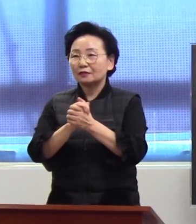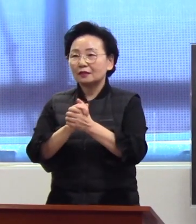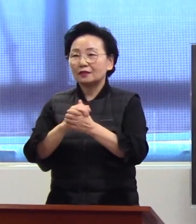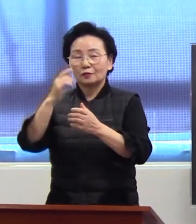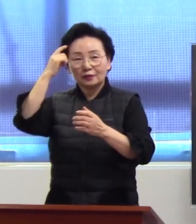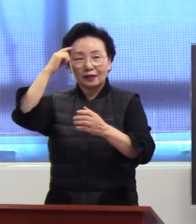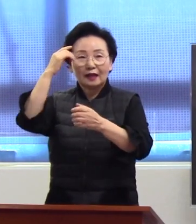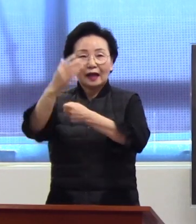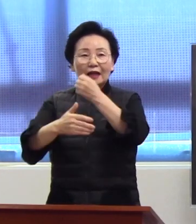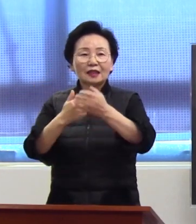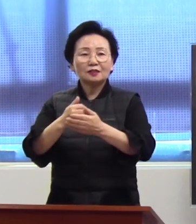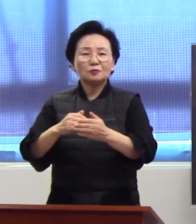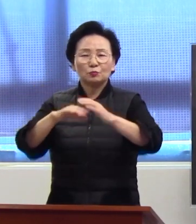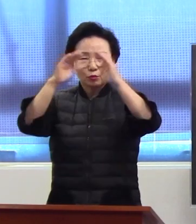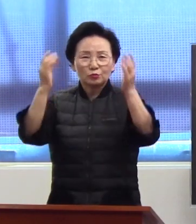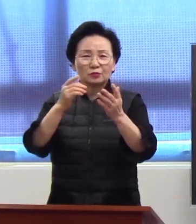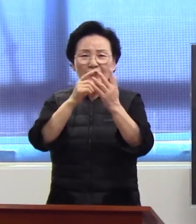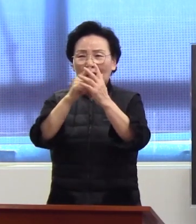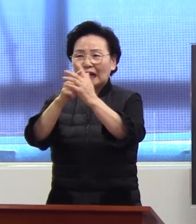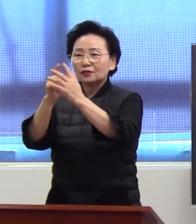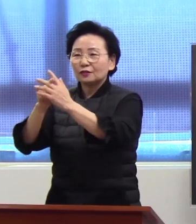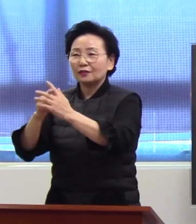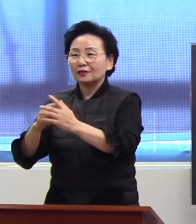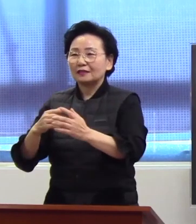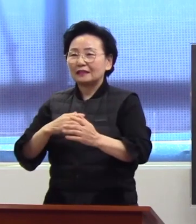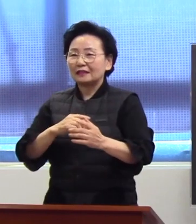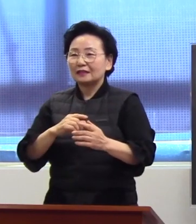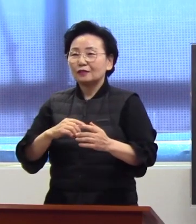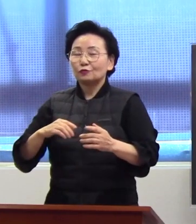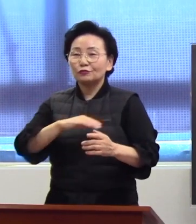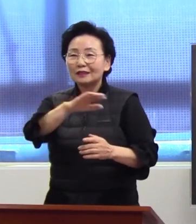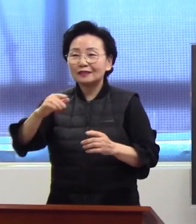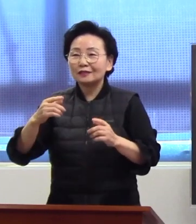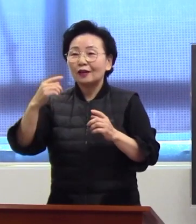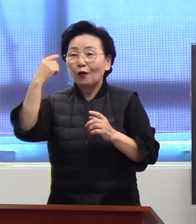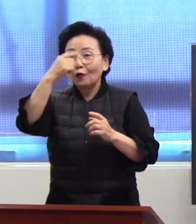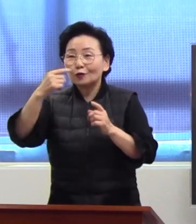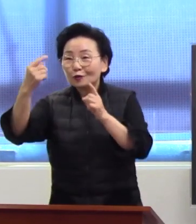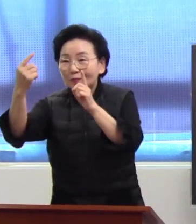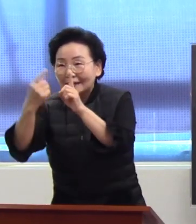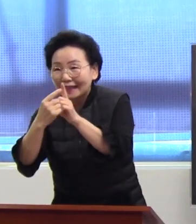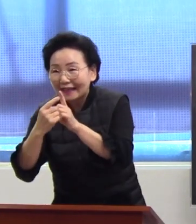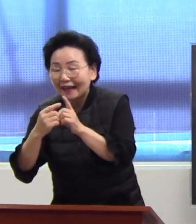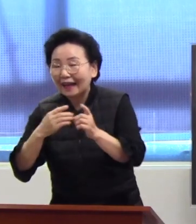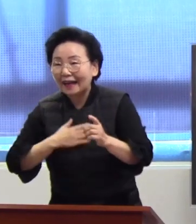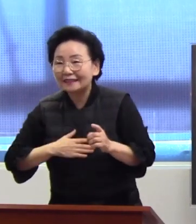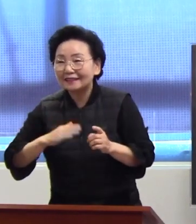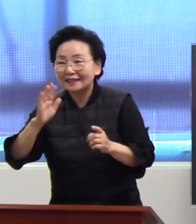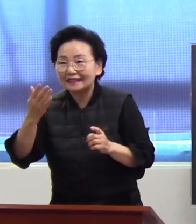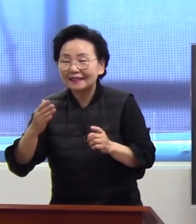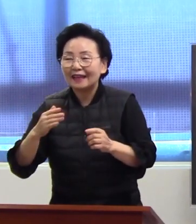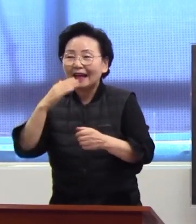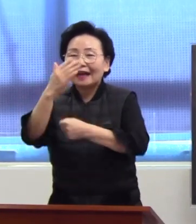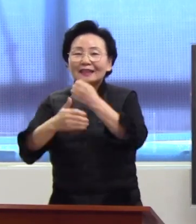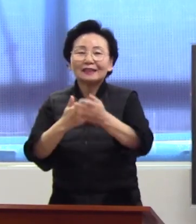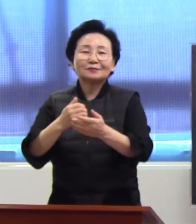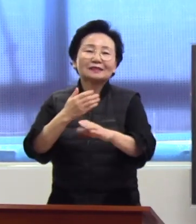거예요. 왜? 하나님은 모두 아셔. 우리는 얼굴 만나야 알게 되지, 하나님은